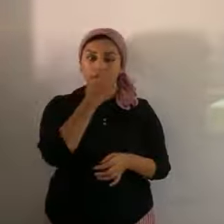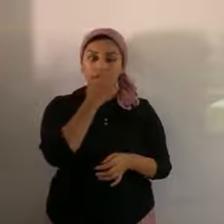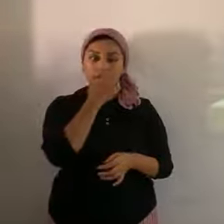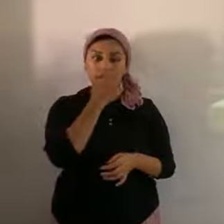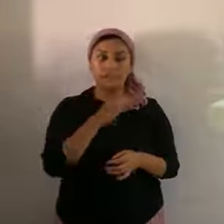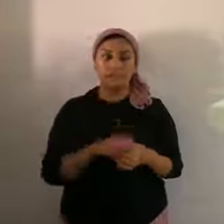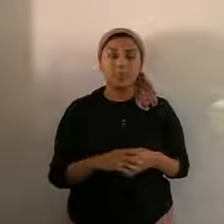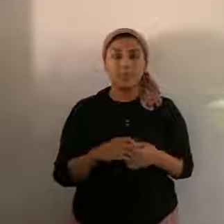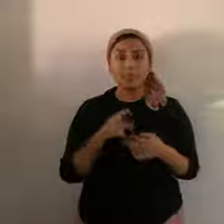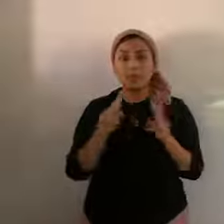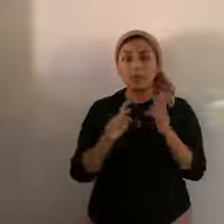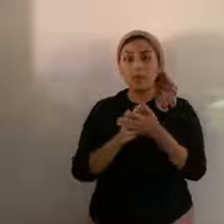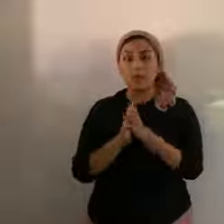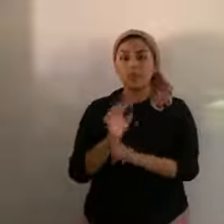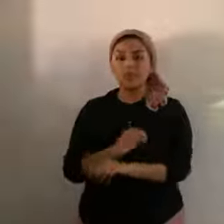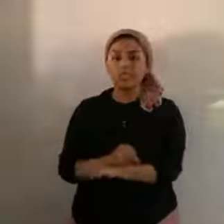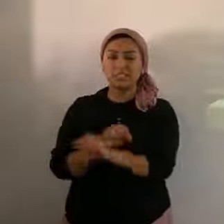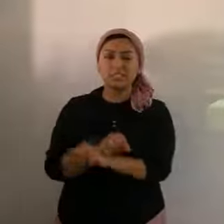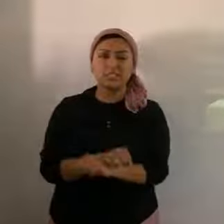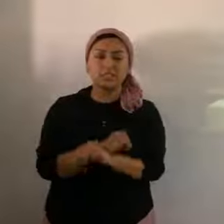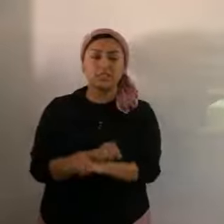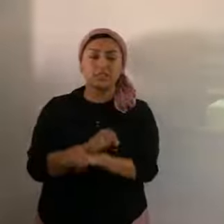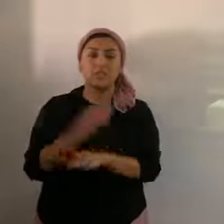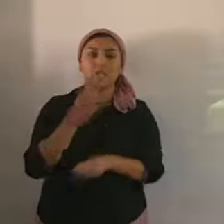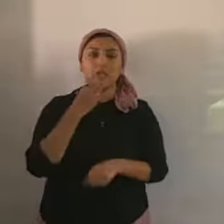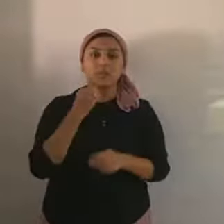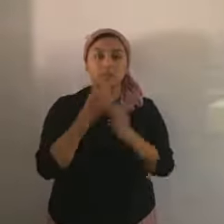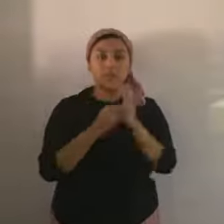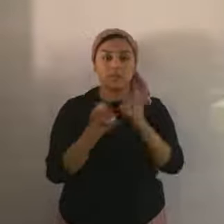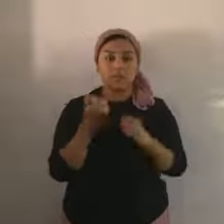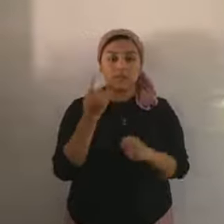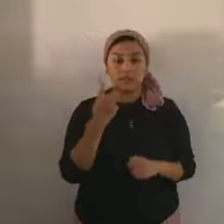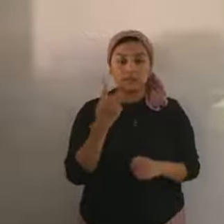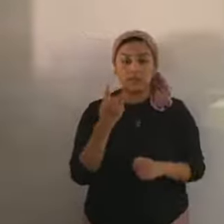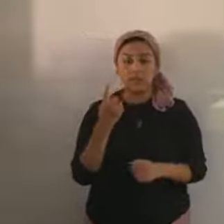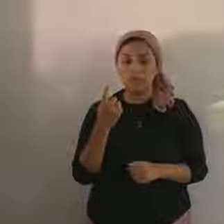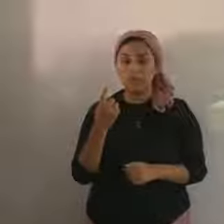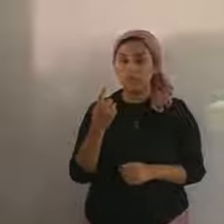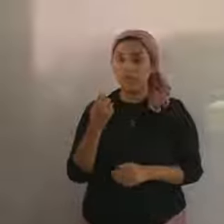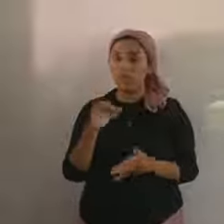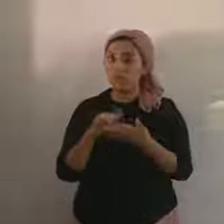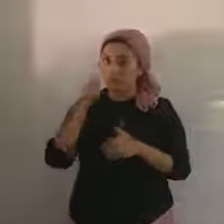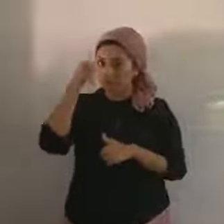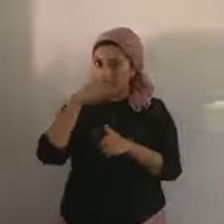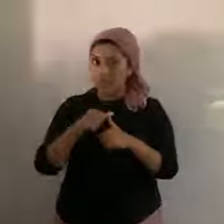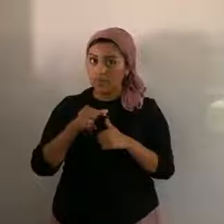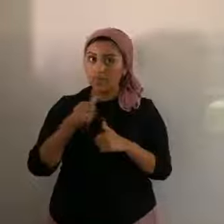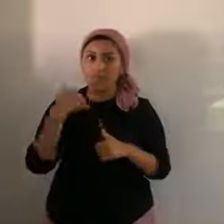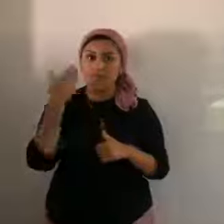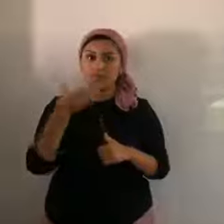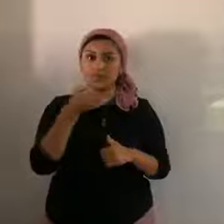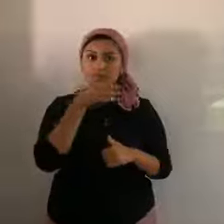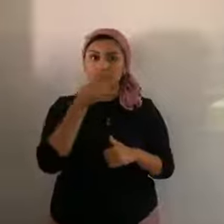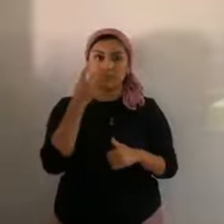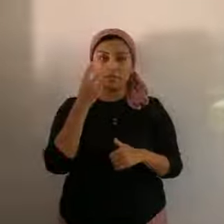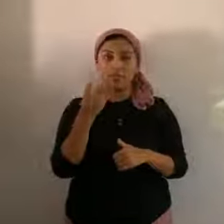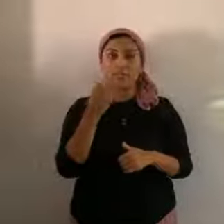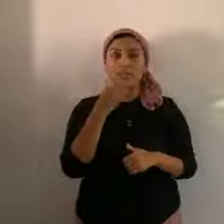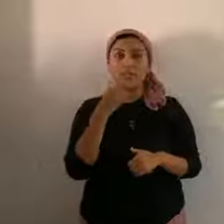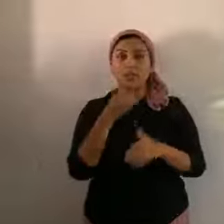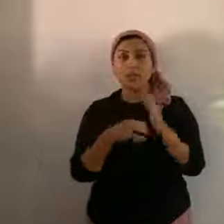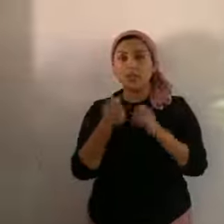porque esclavizan a la gente. Hebreos 11, ese es un recordatorio de lo que vimos hace un momentito, Hebreos 11,